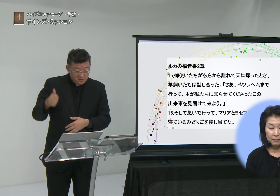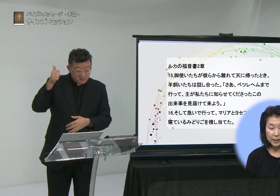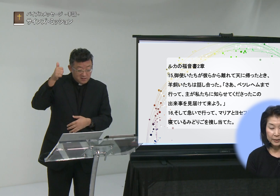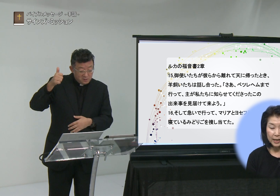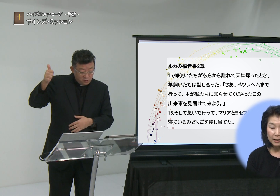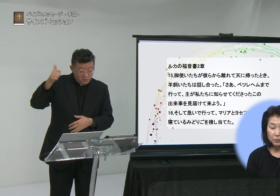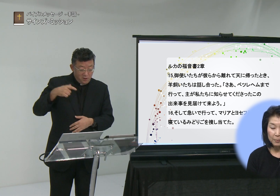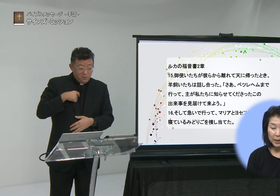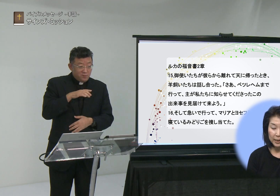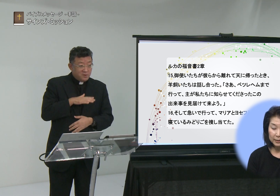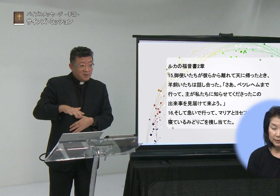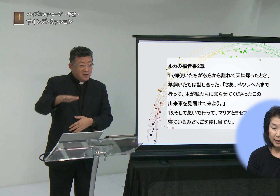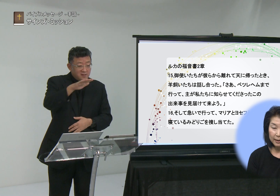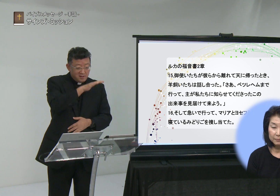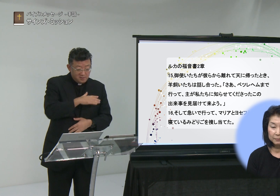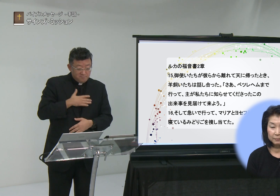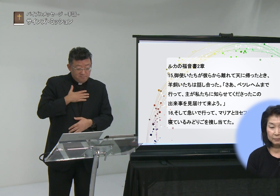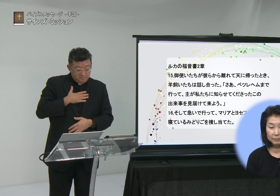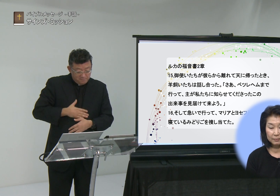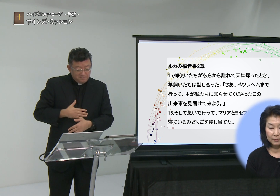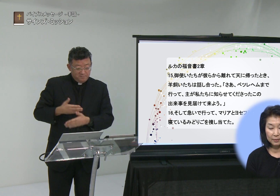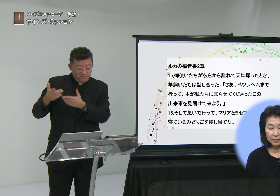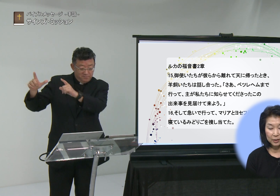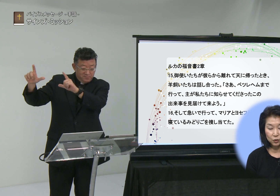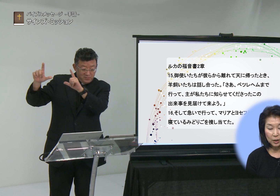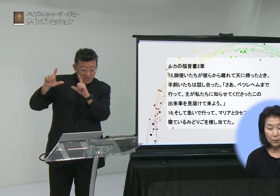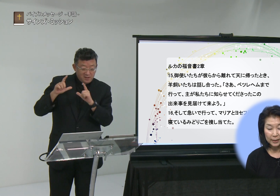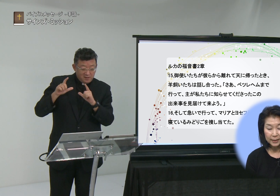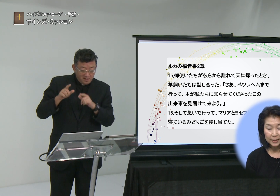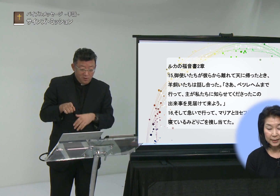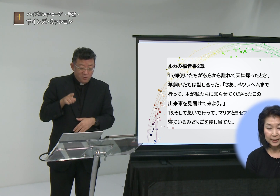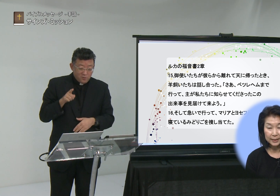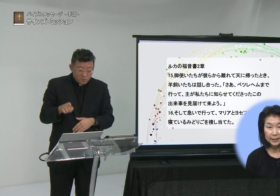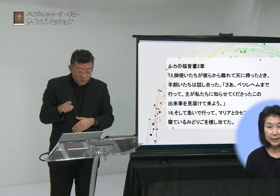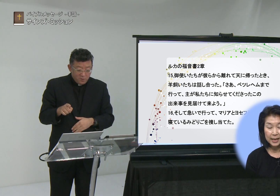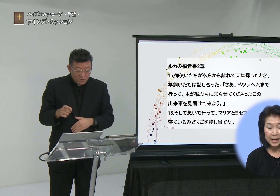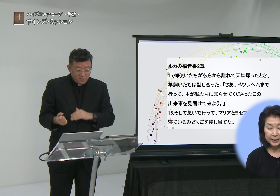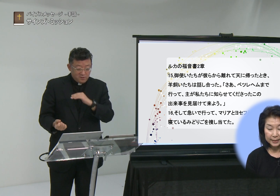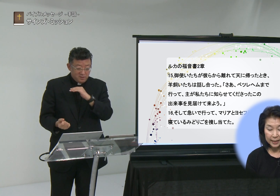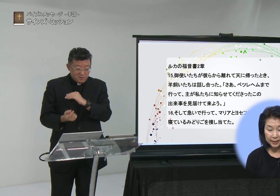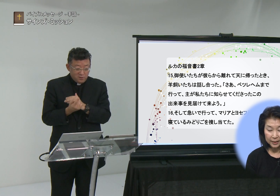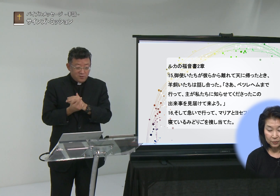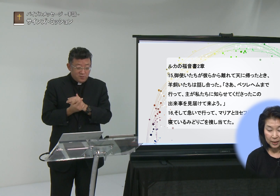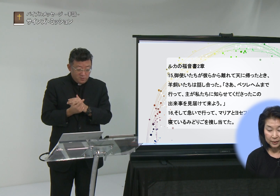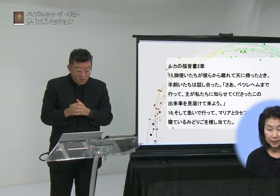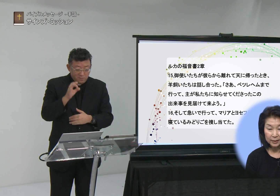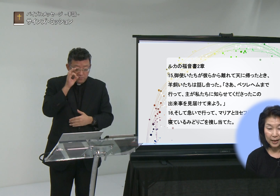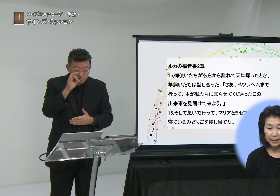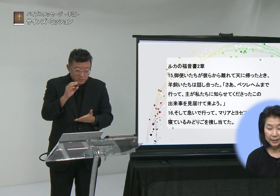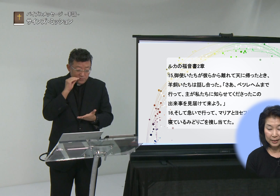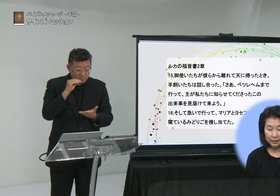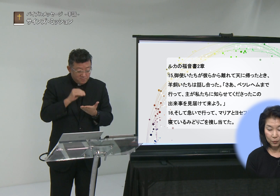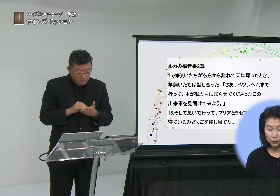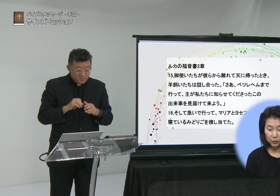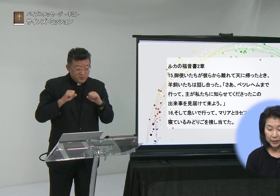ベツレヘム会まで行って主が私たちに知らせてくださったこの出来事